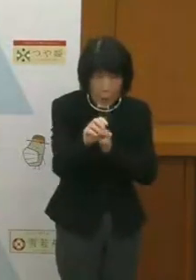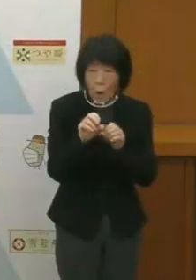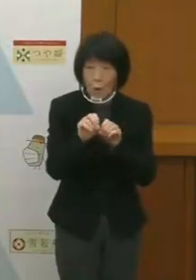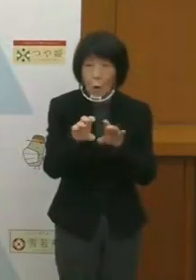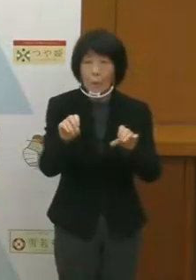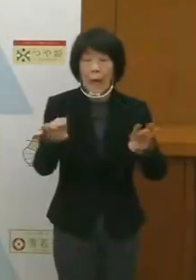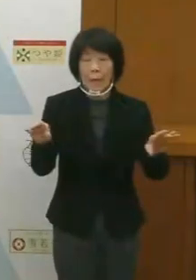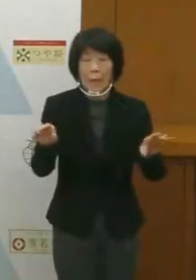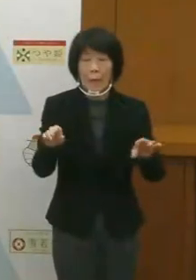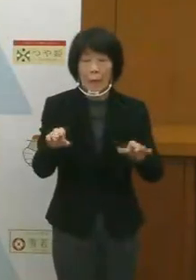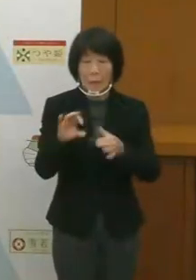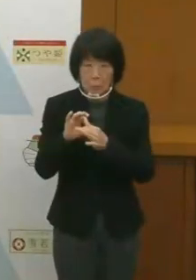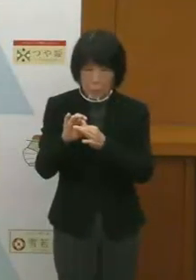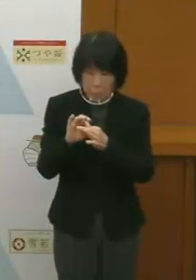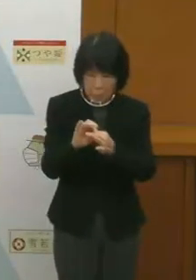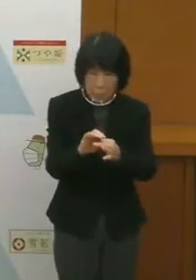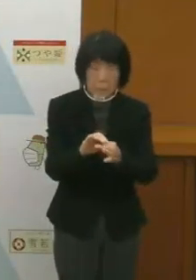ました。